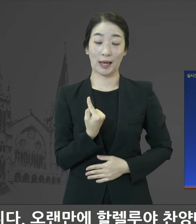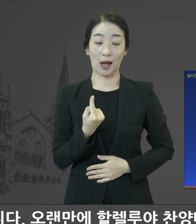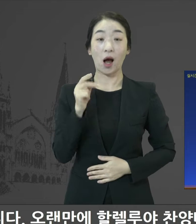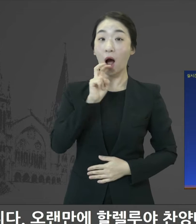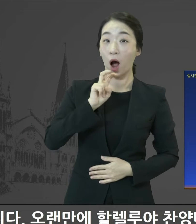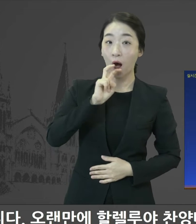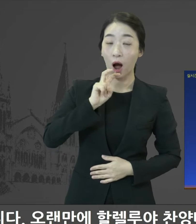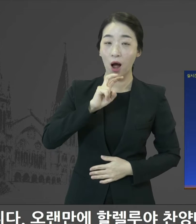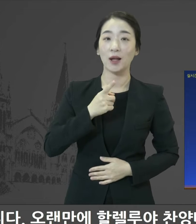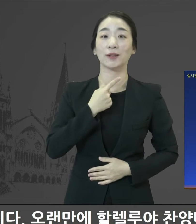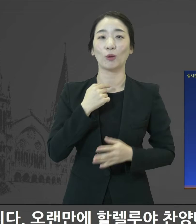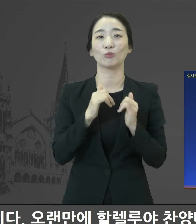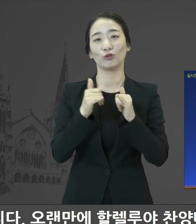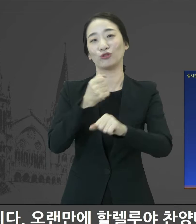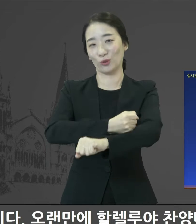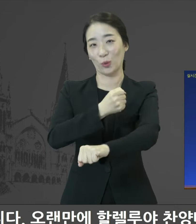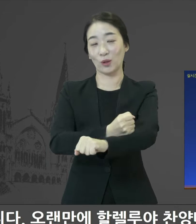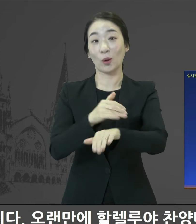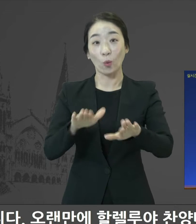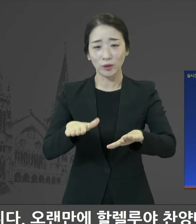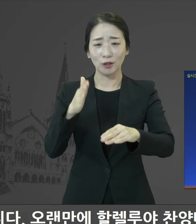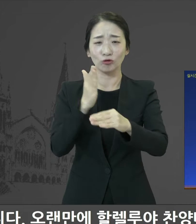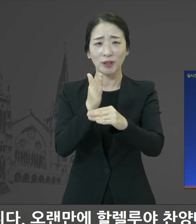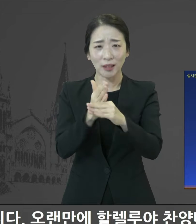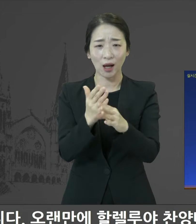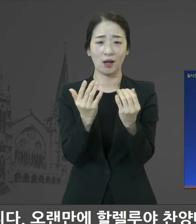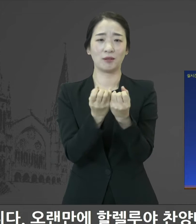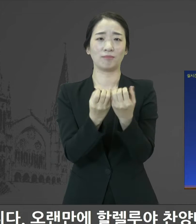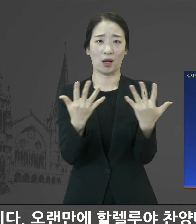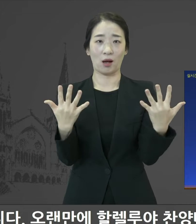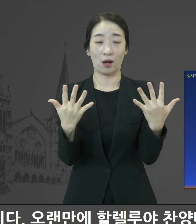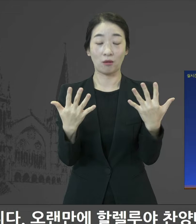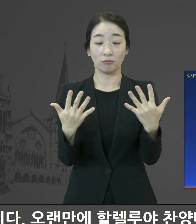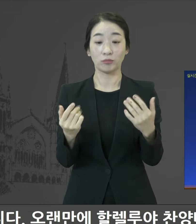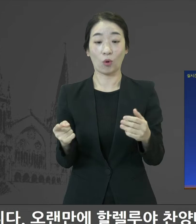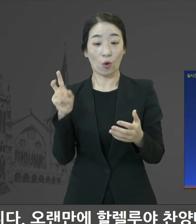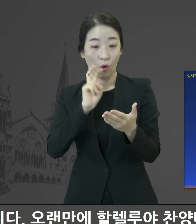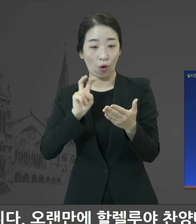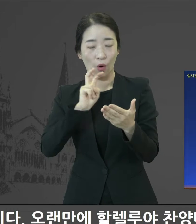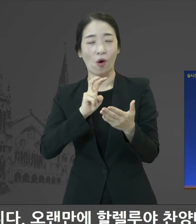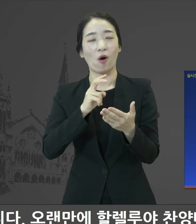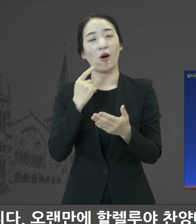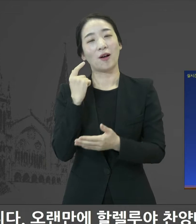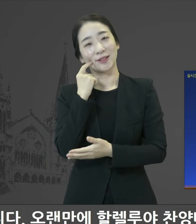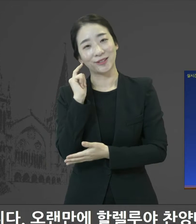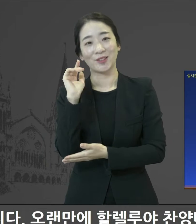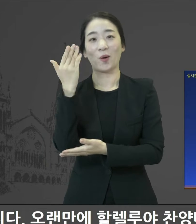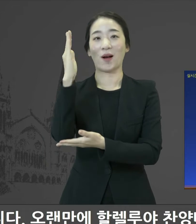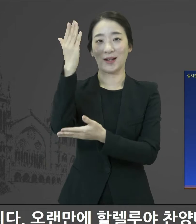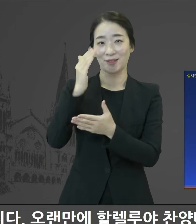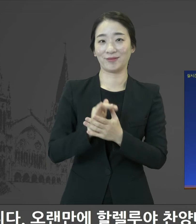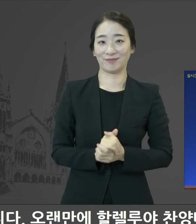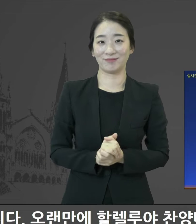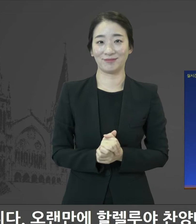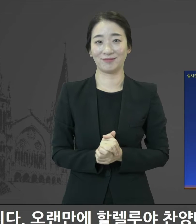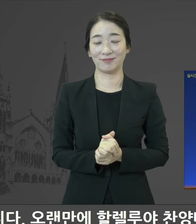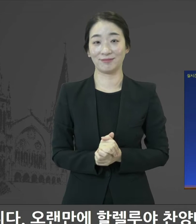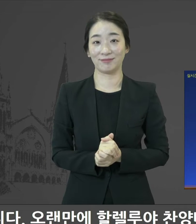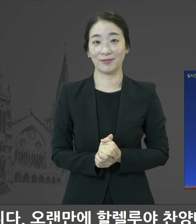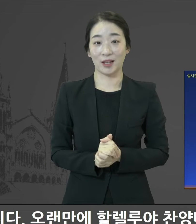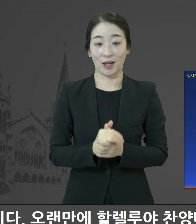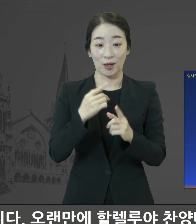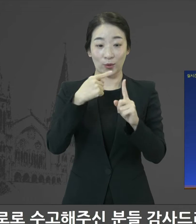오늘 중창으로 드려지니까 더 하나님 앞에 기쁨이고 영광입니다. 찬양과 교회 여러